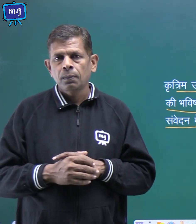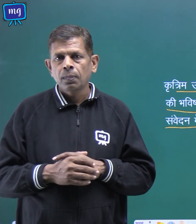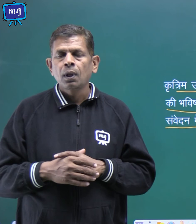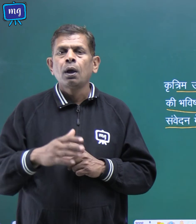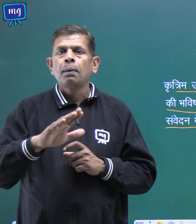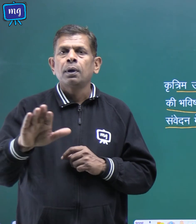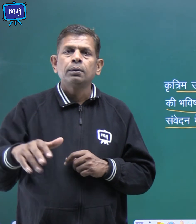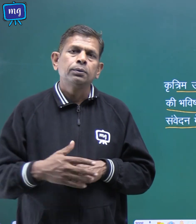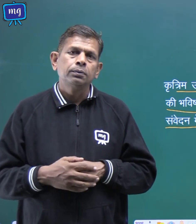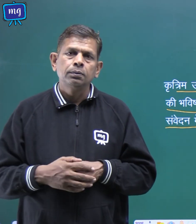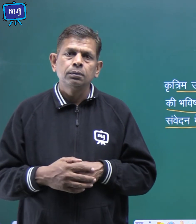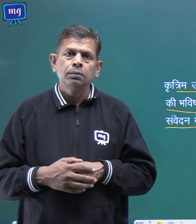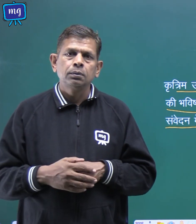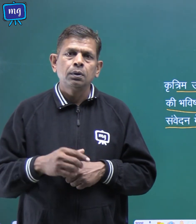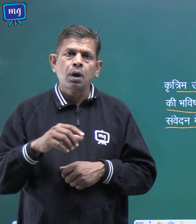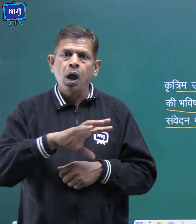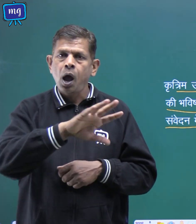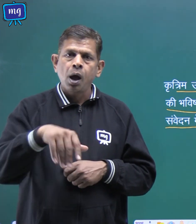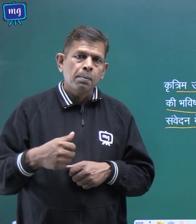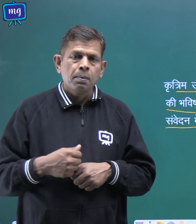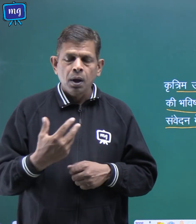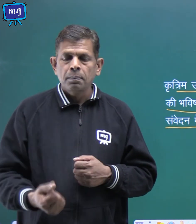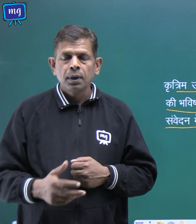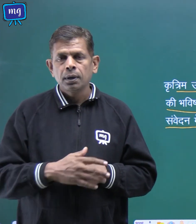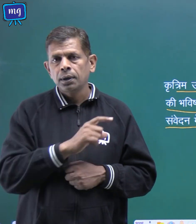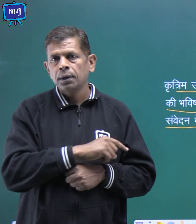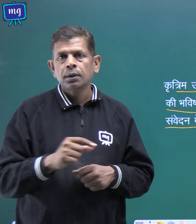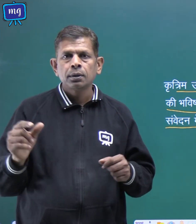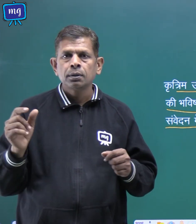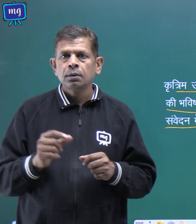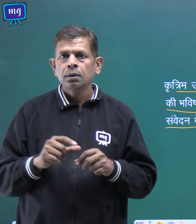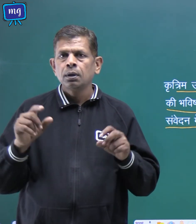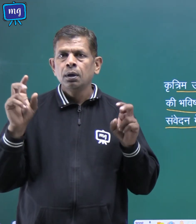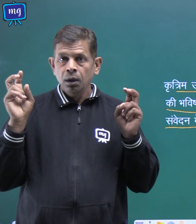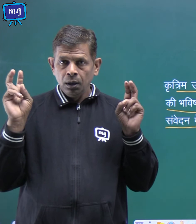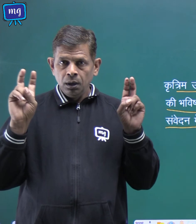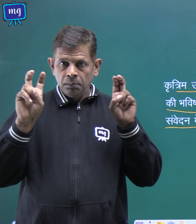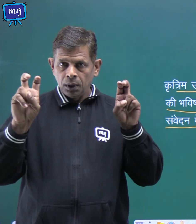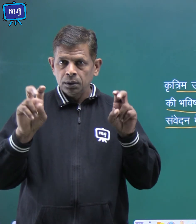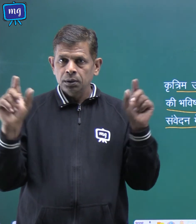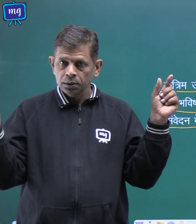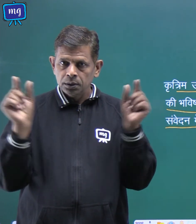तो प्यारे बच्चों, अब हमने पाठ का सारांश